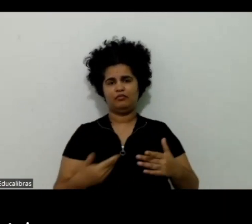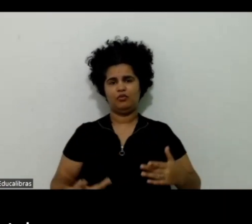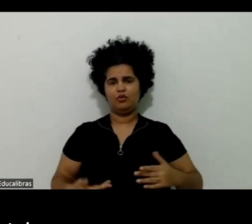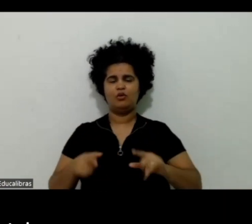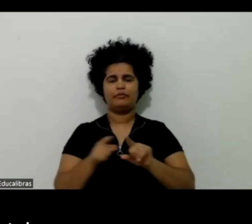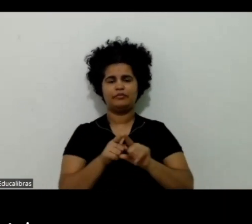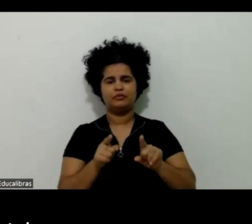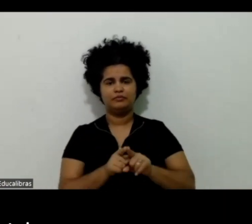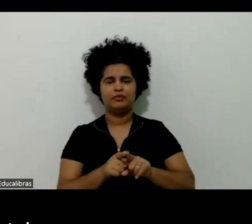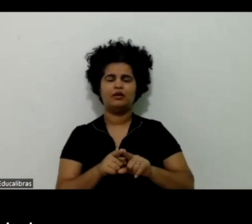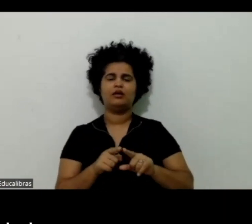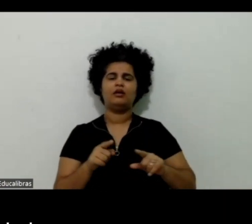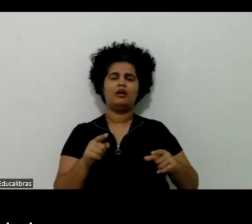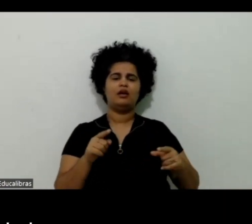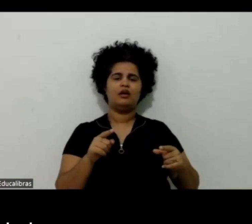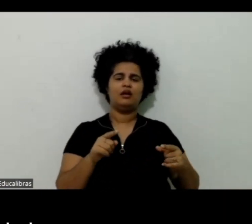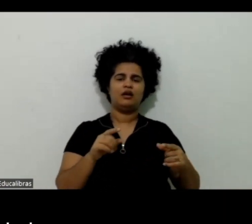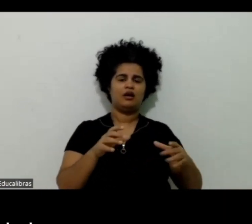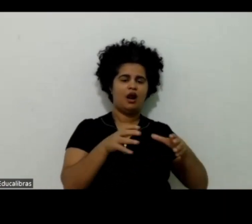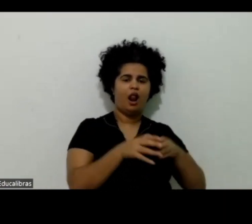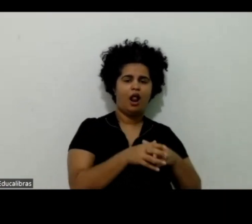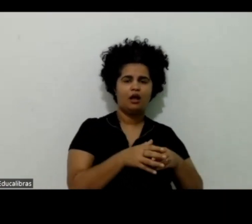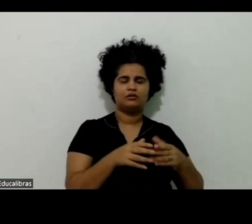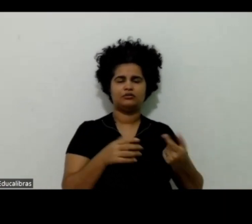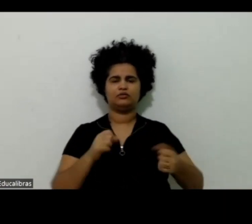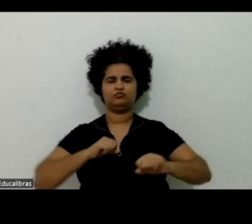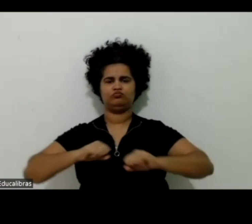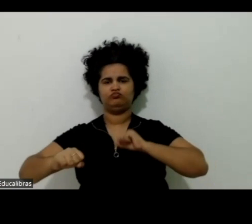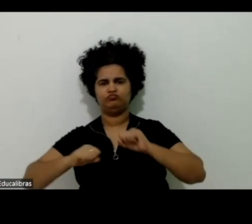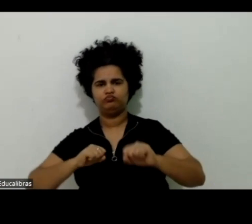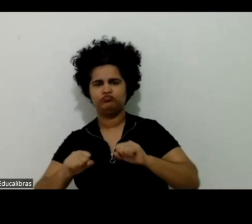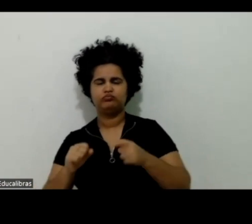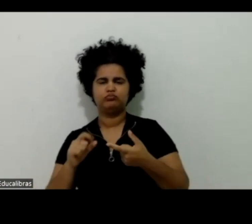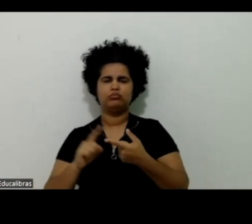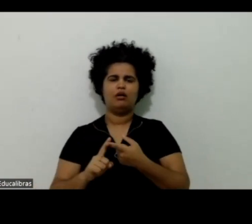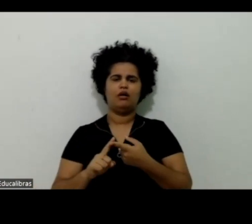têm raça, etnia, gênero, sexualidade, território,